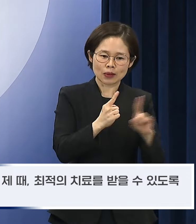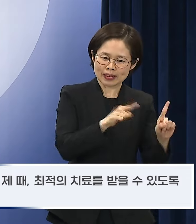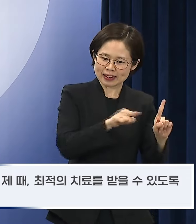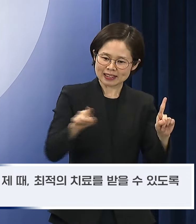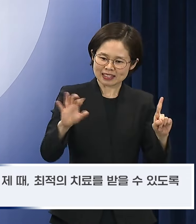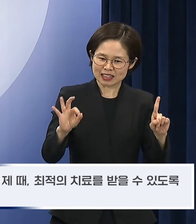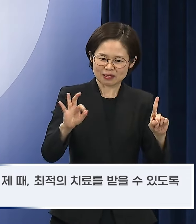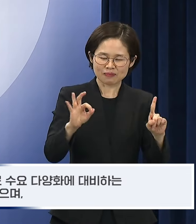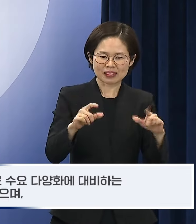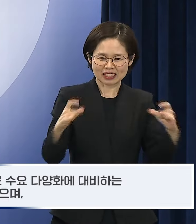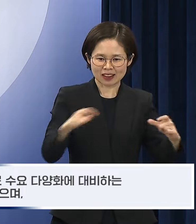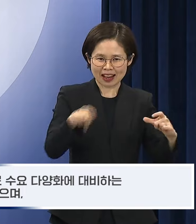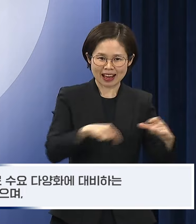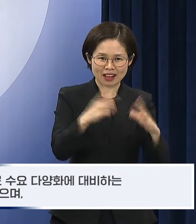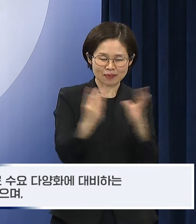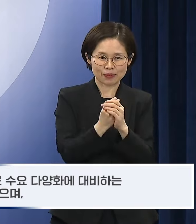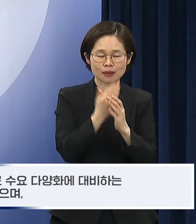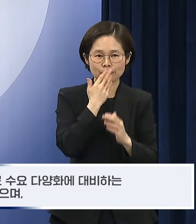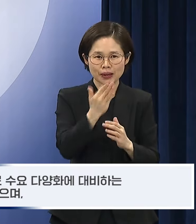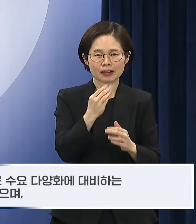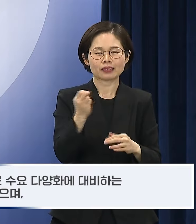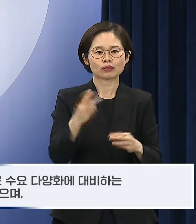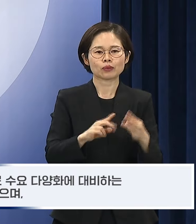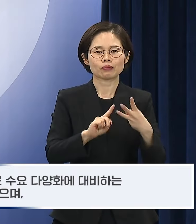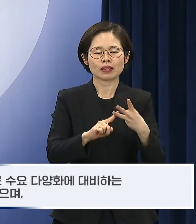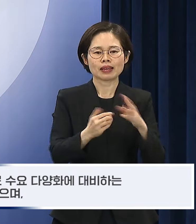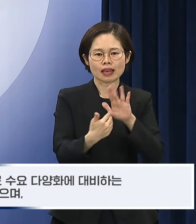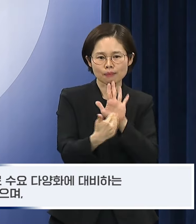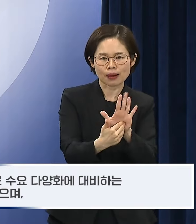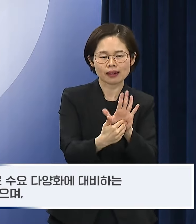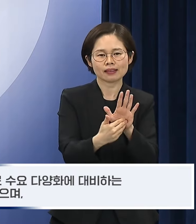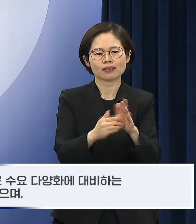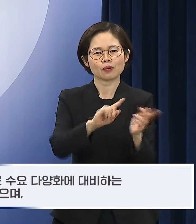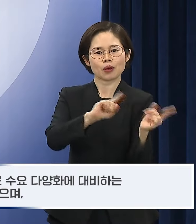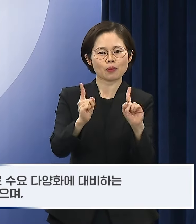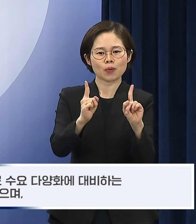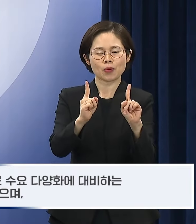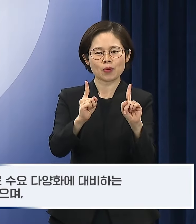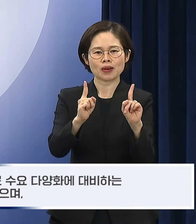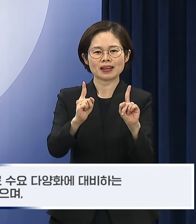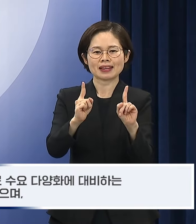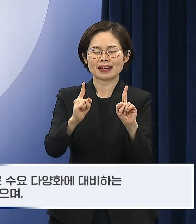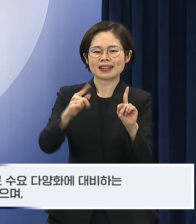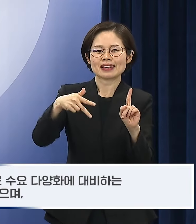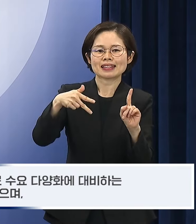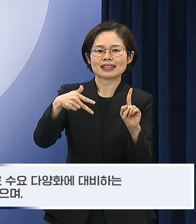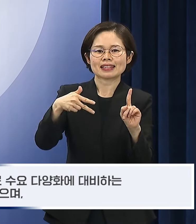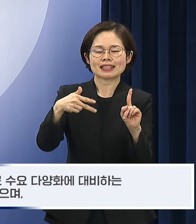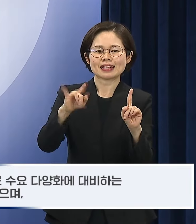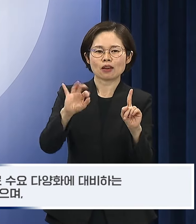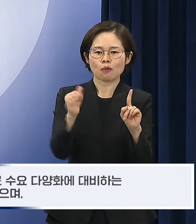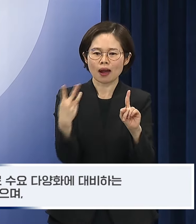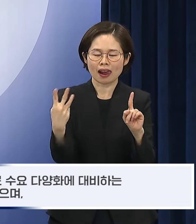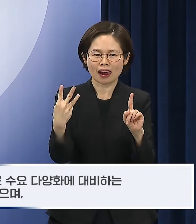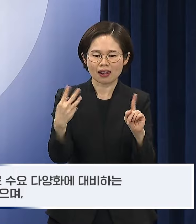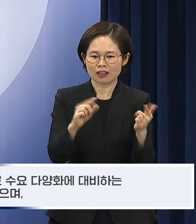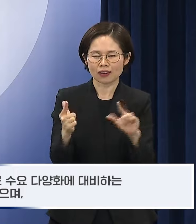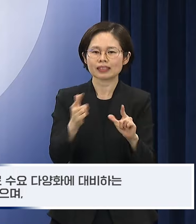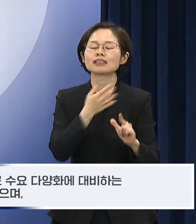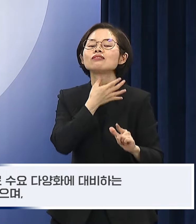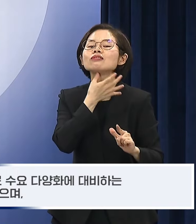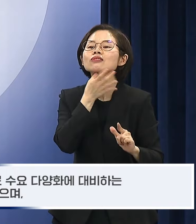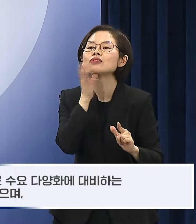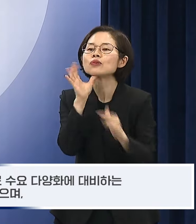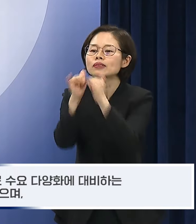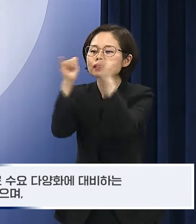확립, 의료 수요 급증과 예방부터 회복, 재활 등 의료 수요 다양화에 대비하는 초고령 사회